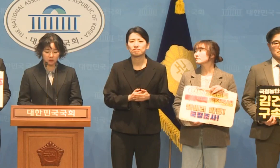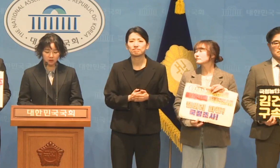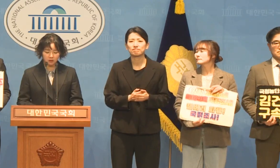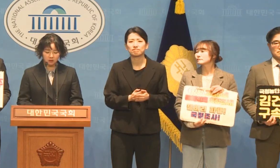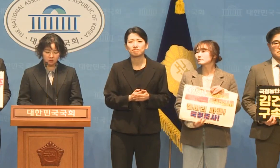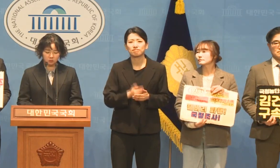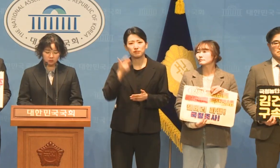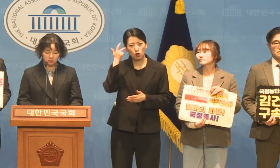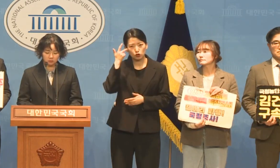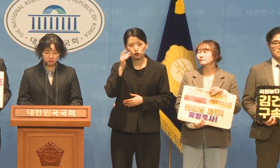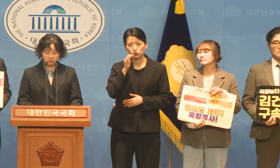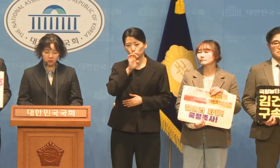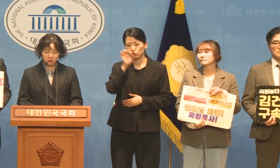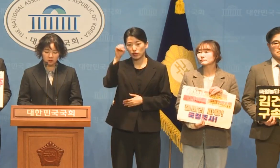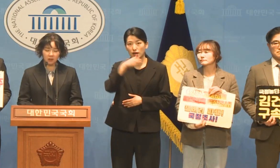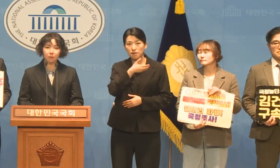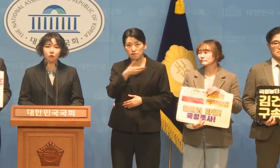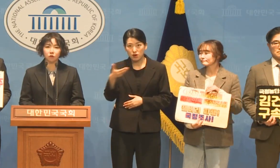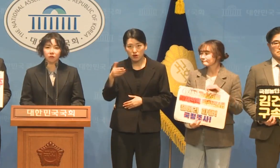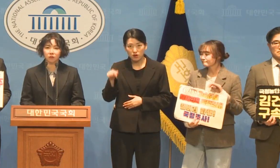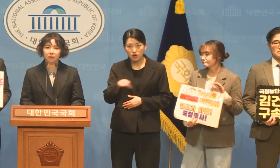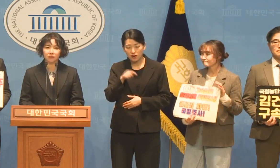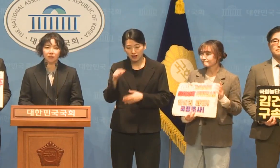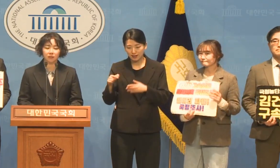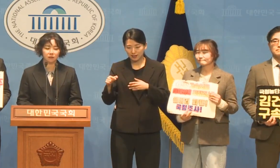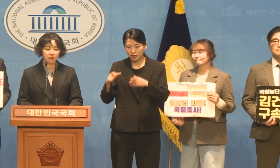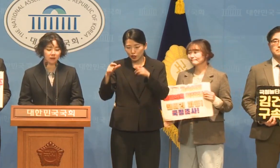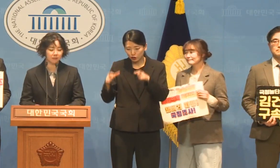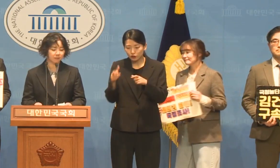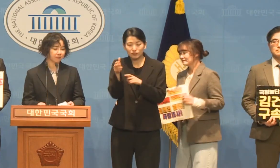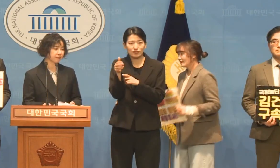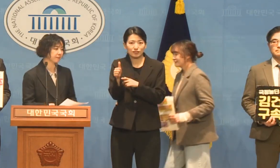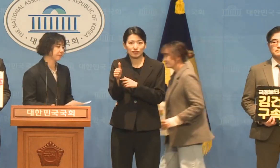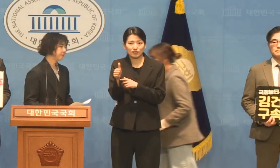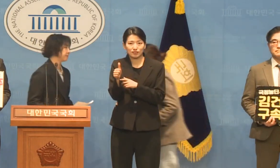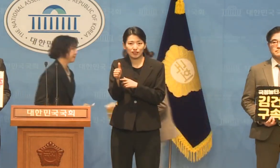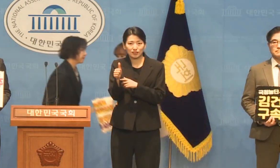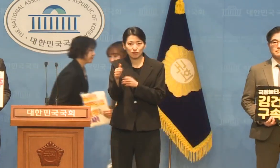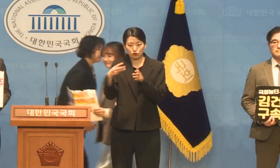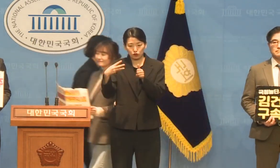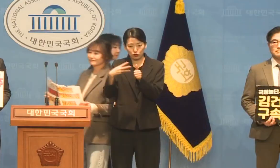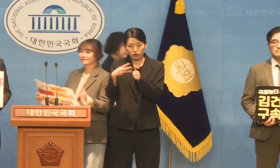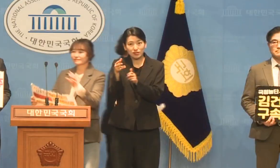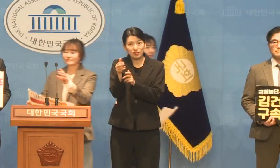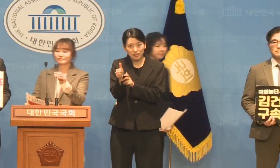알고 있는 여현정 양평군의원님 말씀 듣겠습니다.